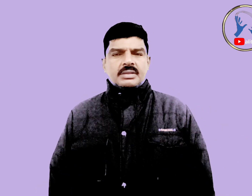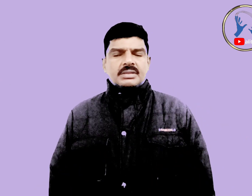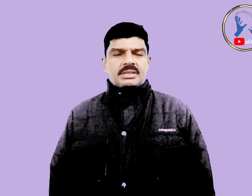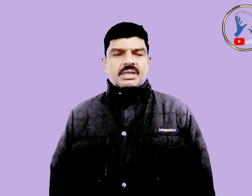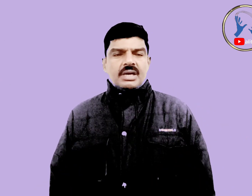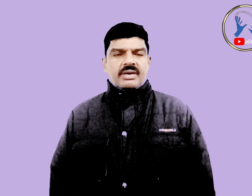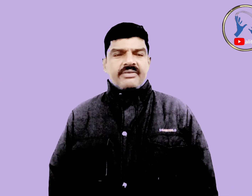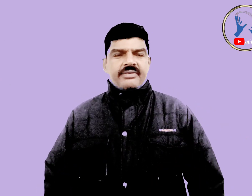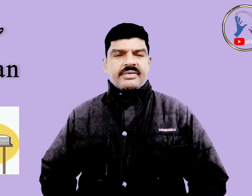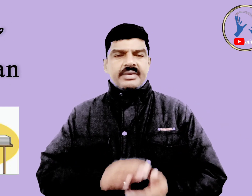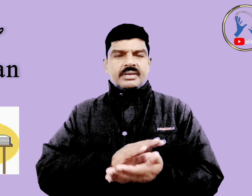साफ